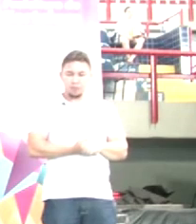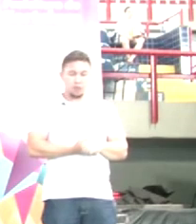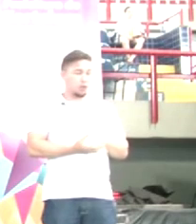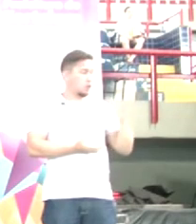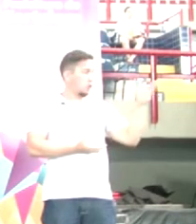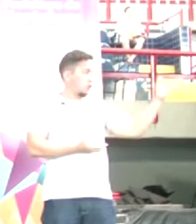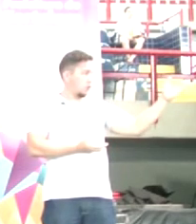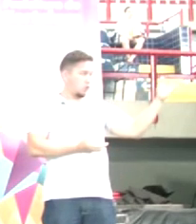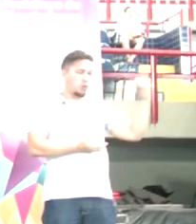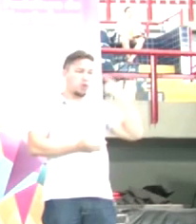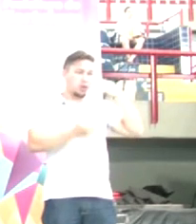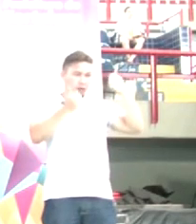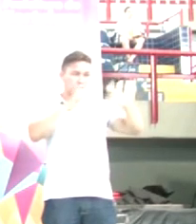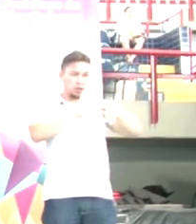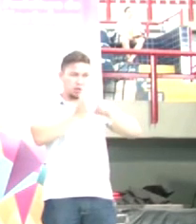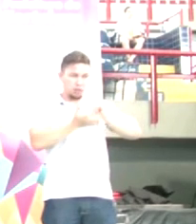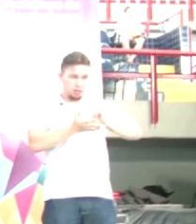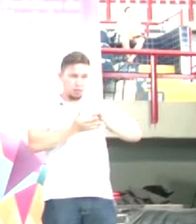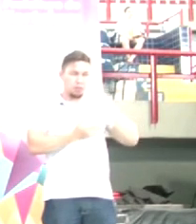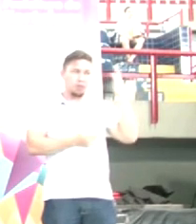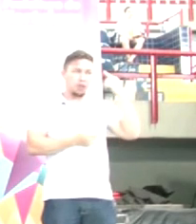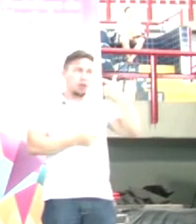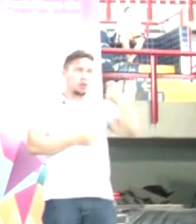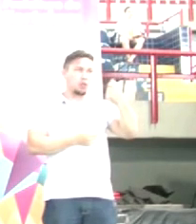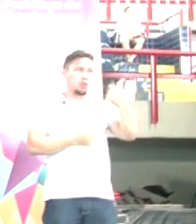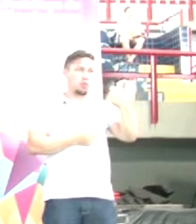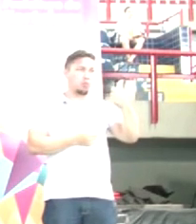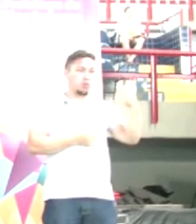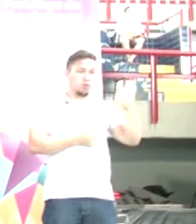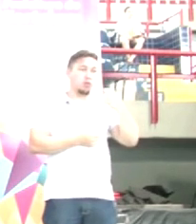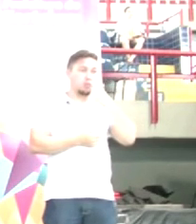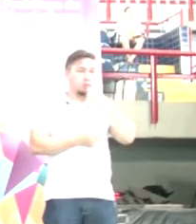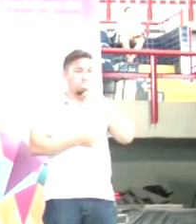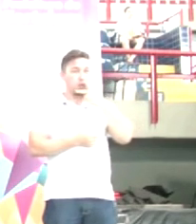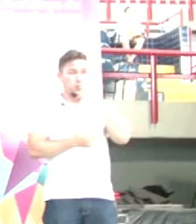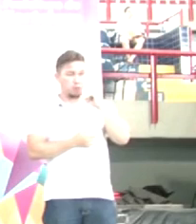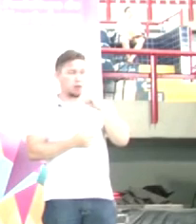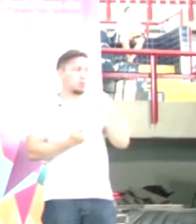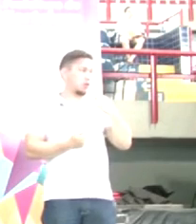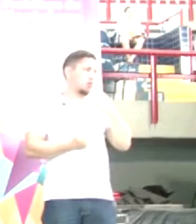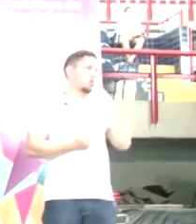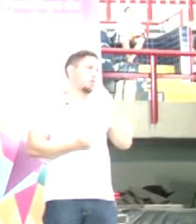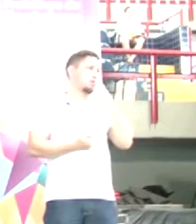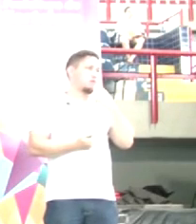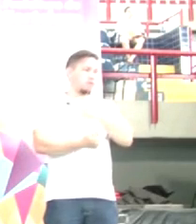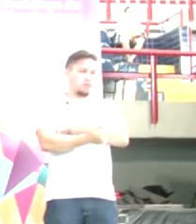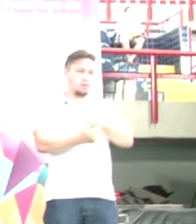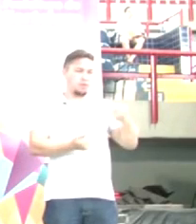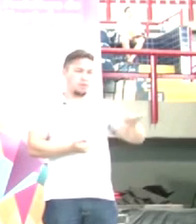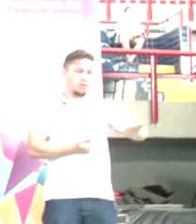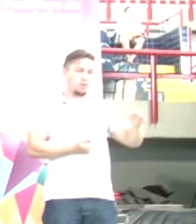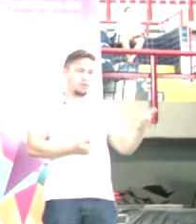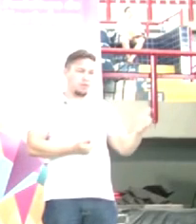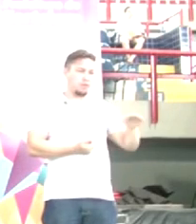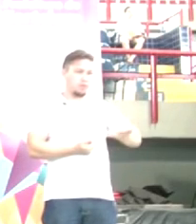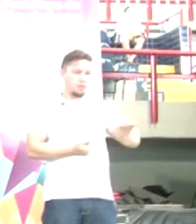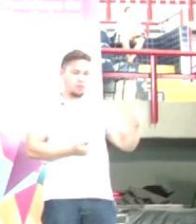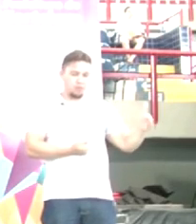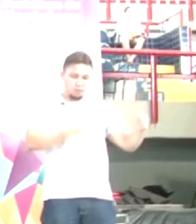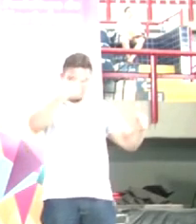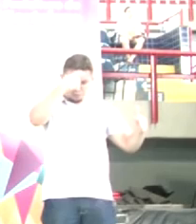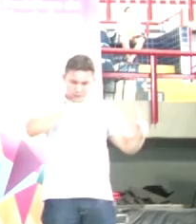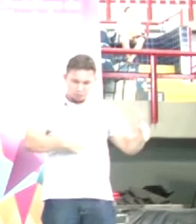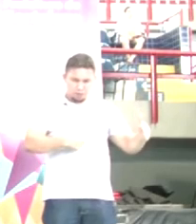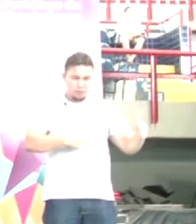Fábio Frota falou, meu pai em 2011, ele precisou de doação de sangue, e desde então, como homem,